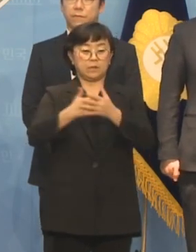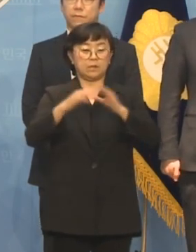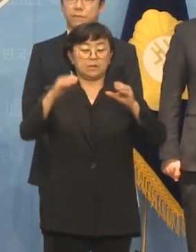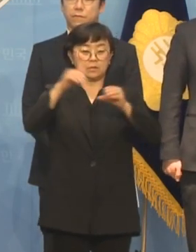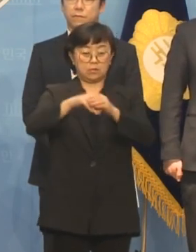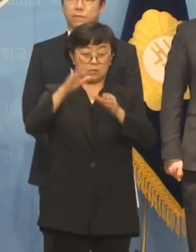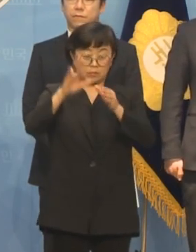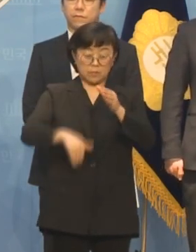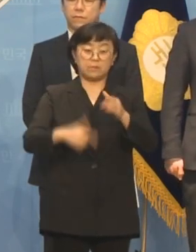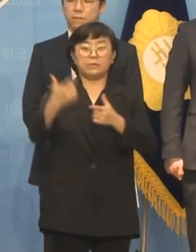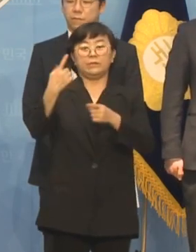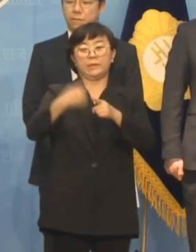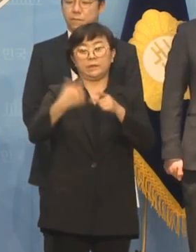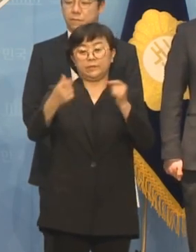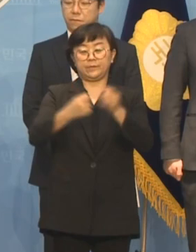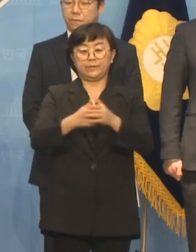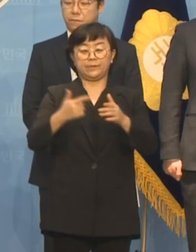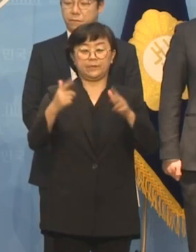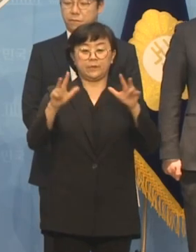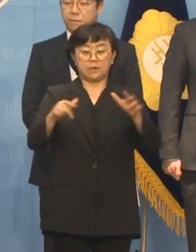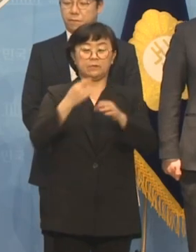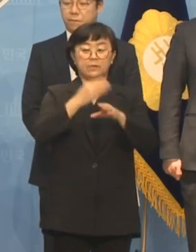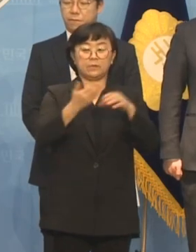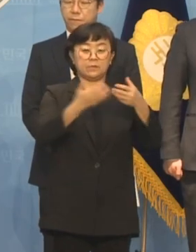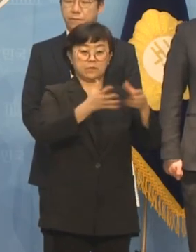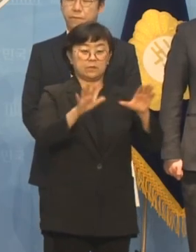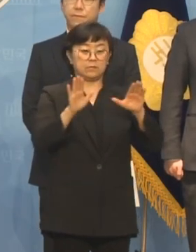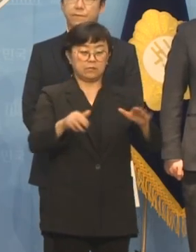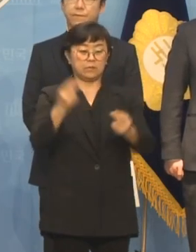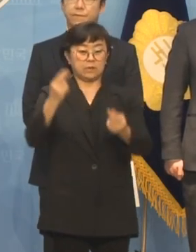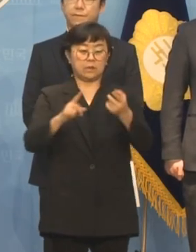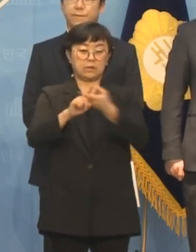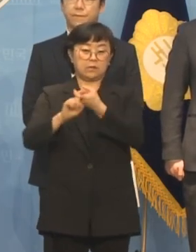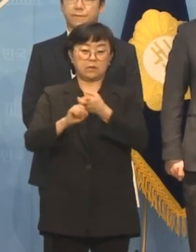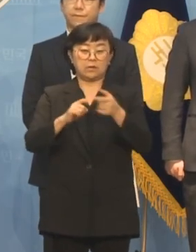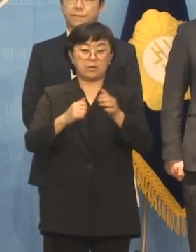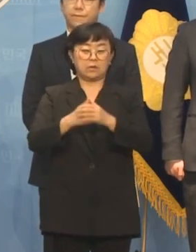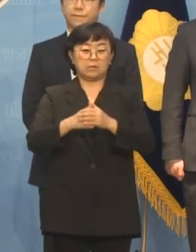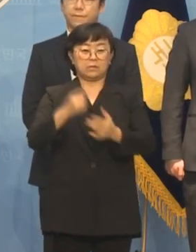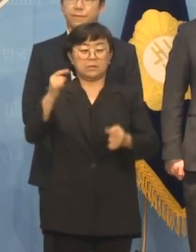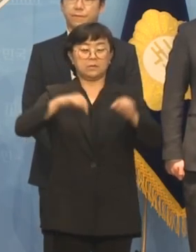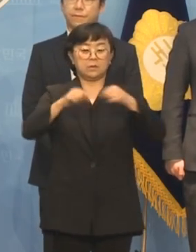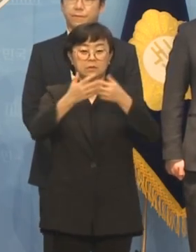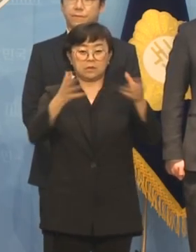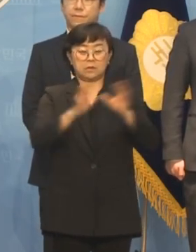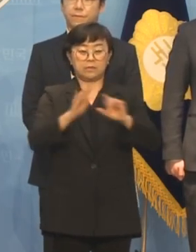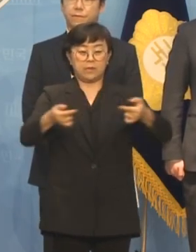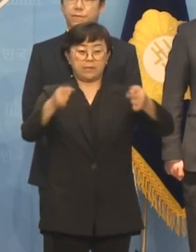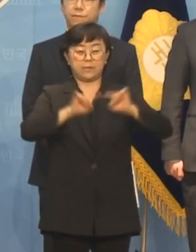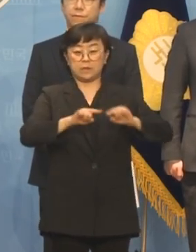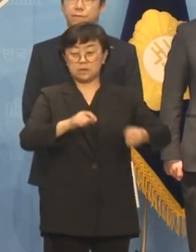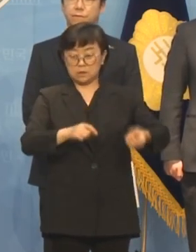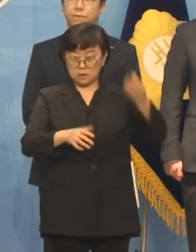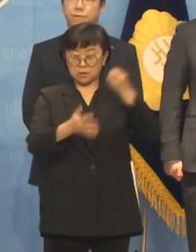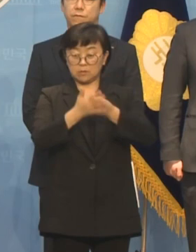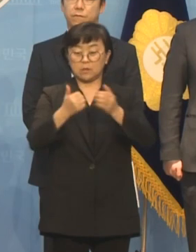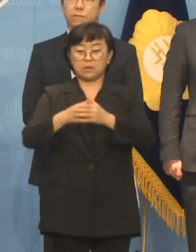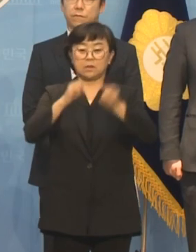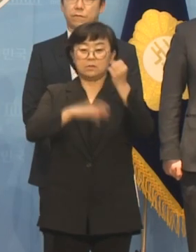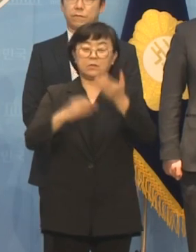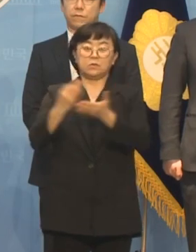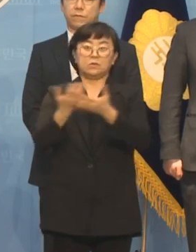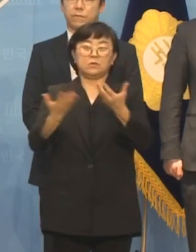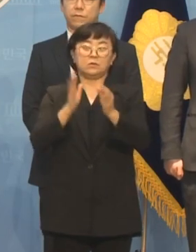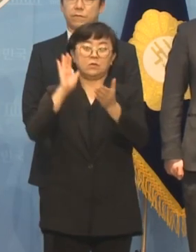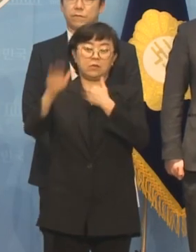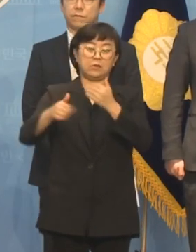총선에서 그러했듯 만약 민주당이 이번 비례연합정당에 합류하여 함께 승리하더라도 기본소득당은 선거